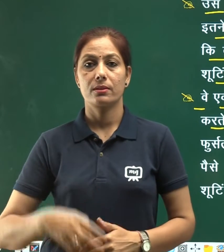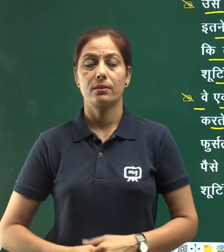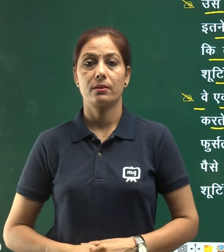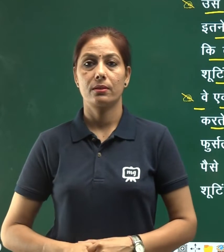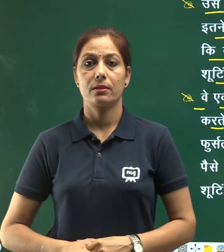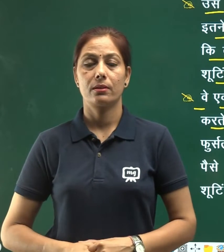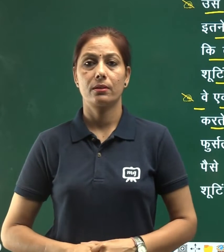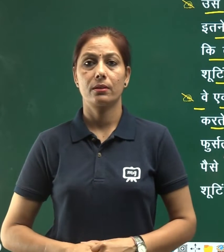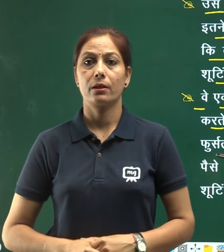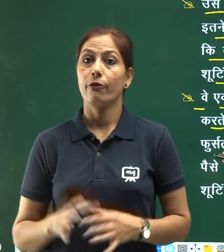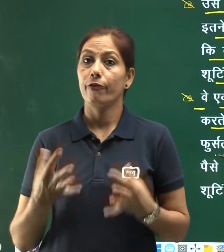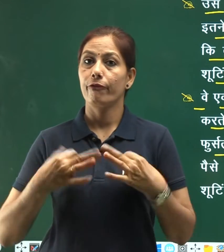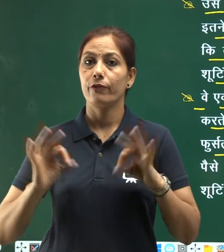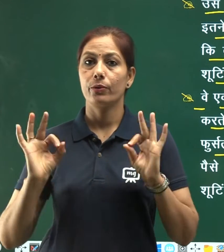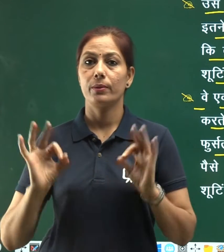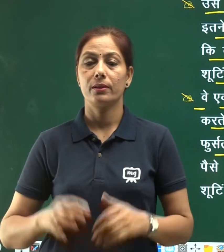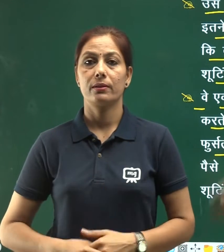फुर्सत मिलती